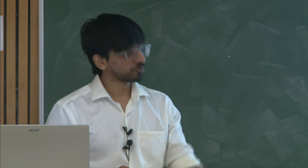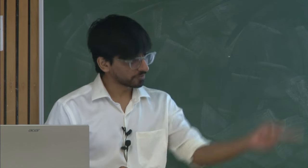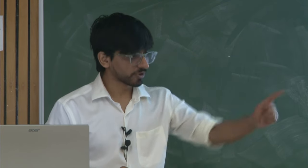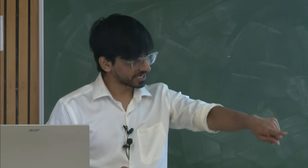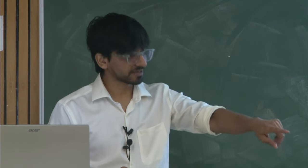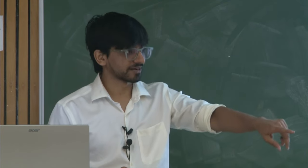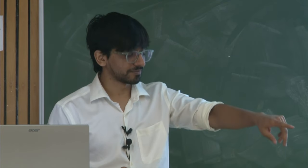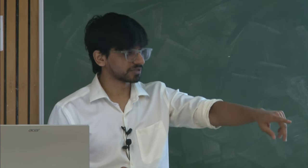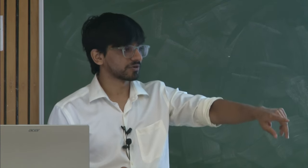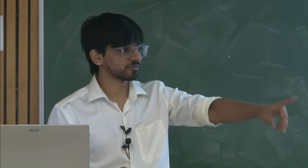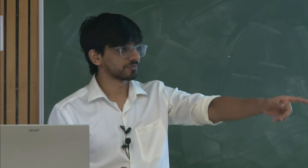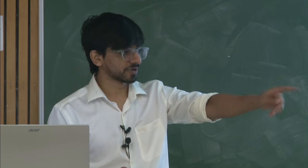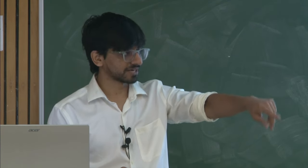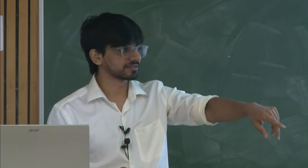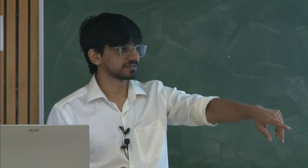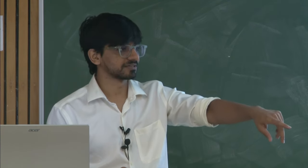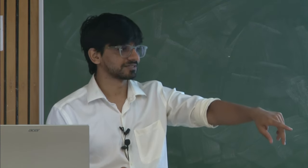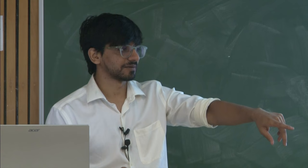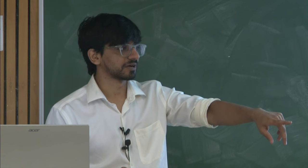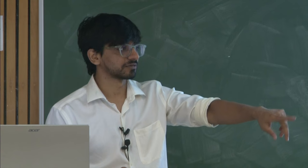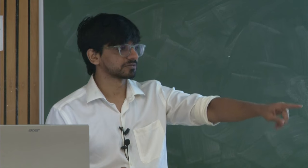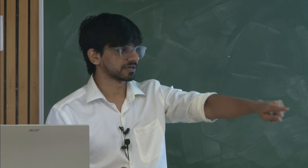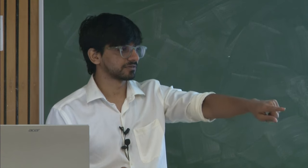अब वो आपको करेक्ट करेगा, आप बात करो, वो आपको करेक्ट करेगा. आप कर रहे हैं